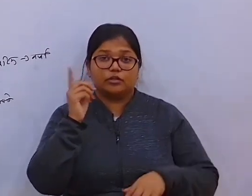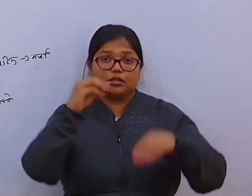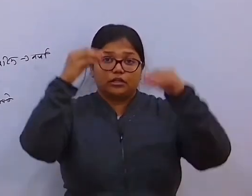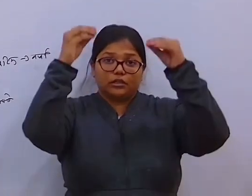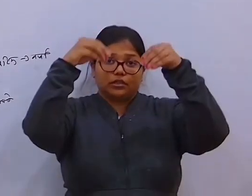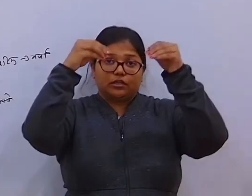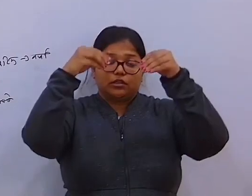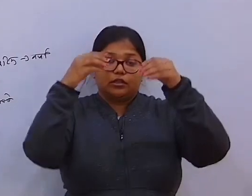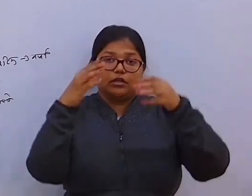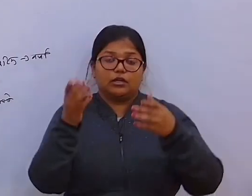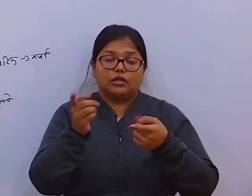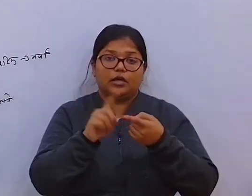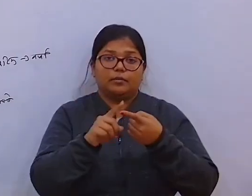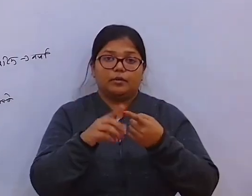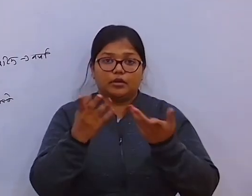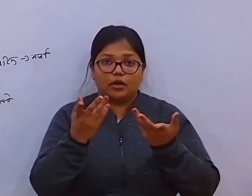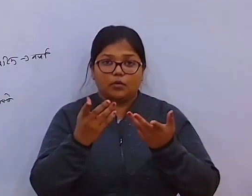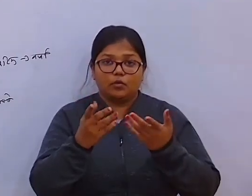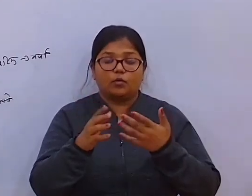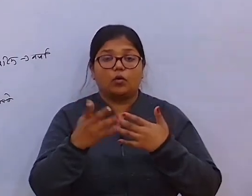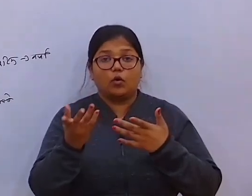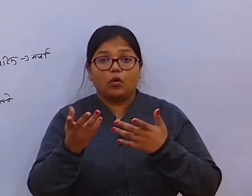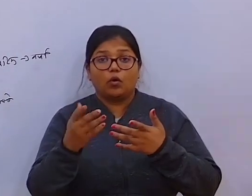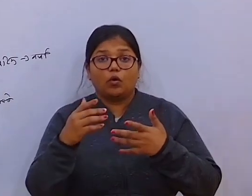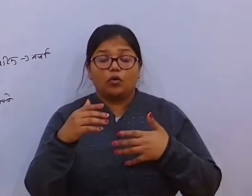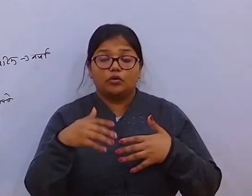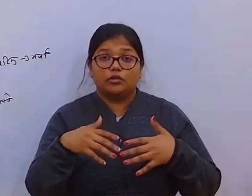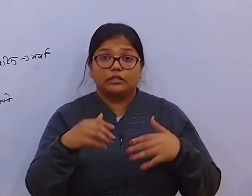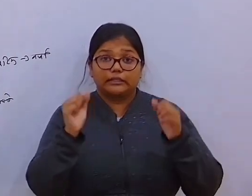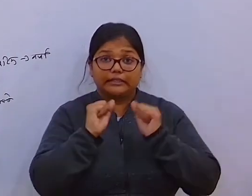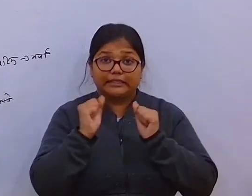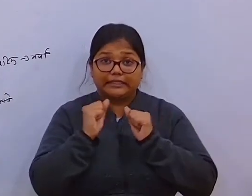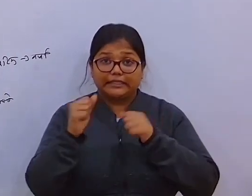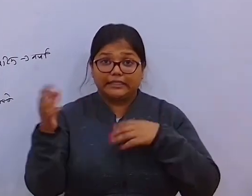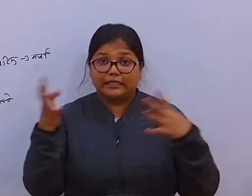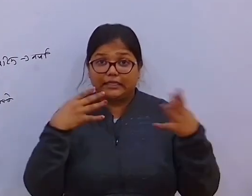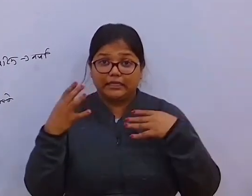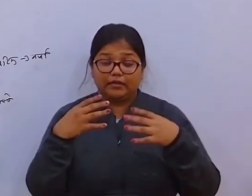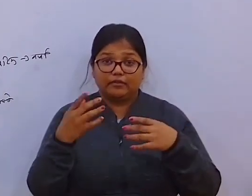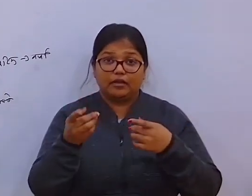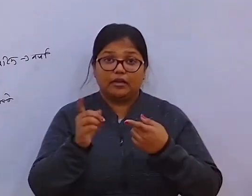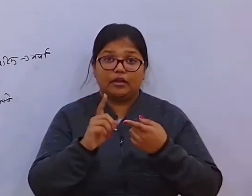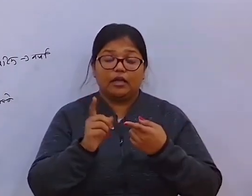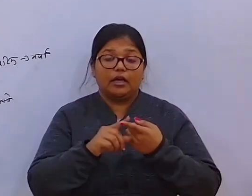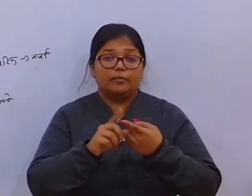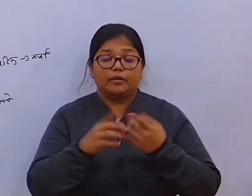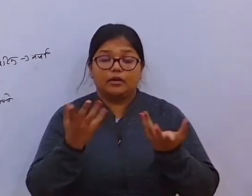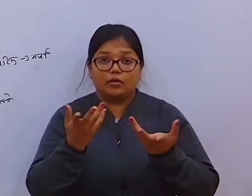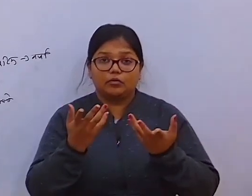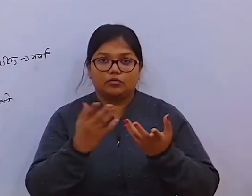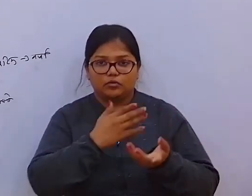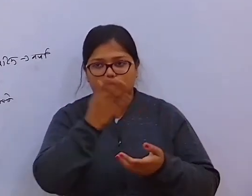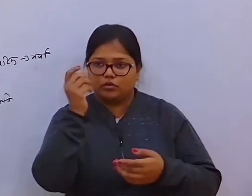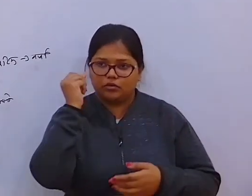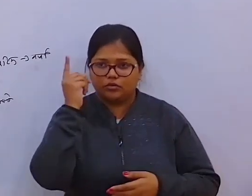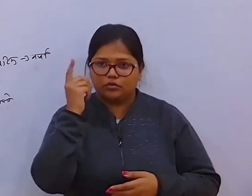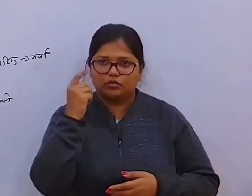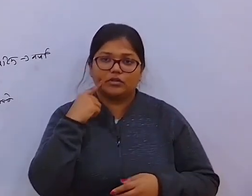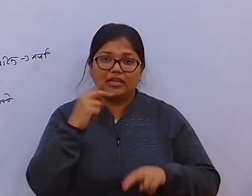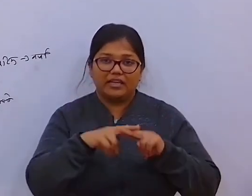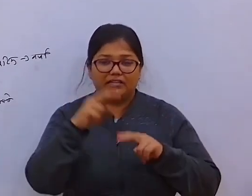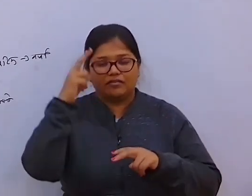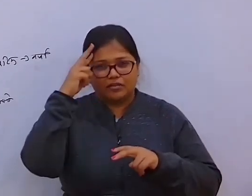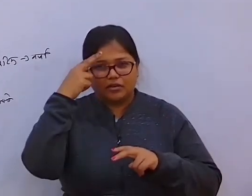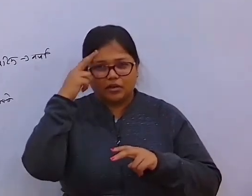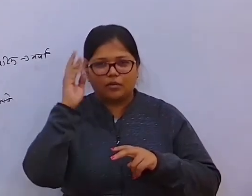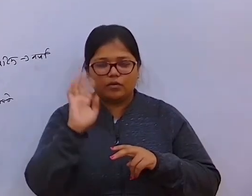ऋतु कैसे बनती है। समझ में आया क्या, कोई डाउट है तो पूछ लो ना, कि एक